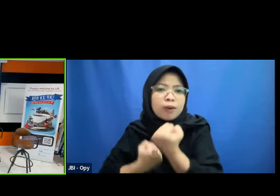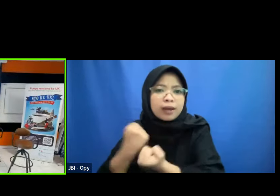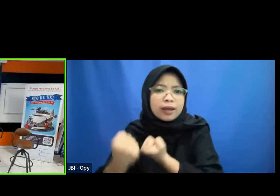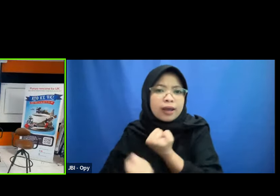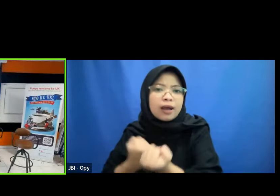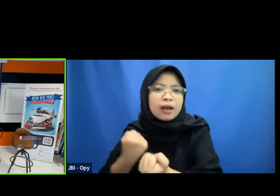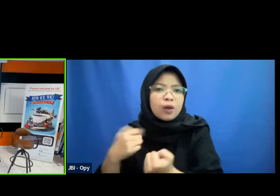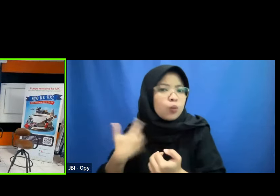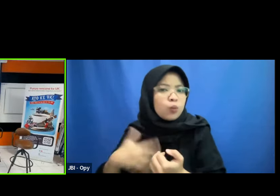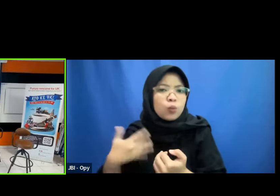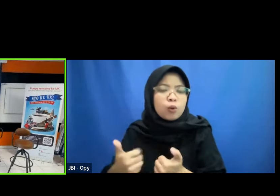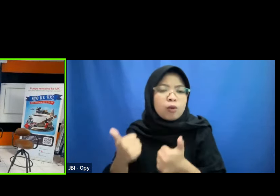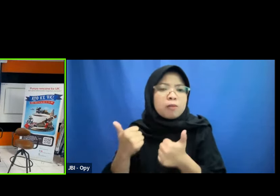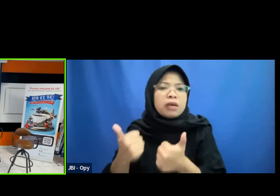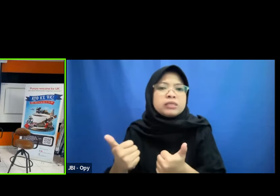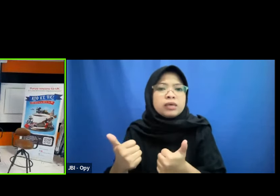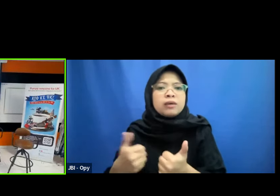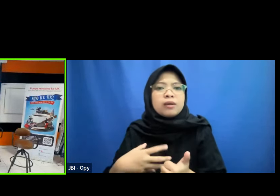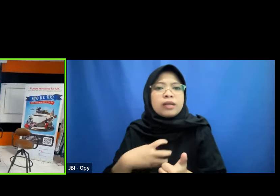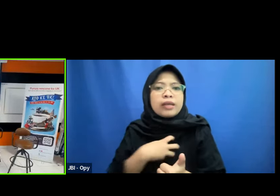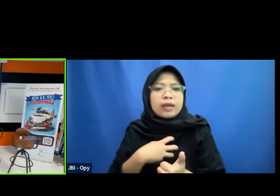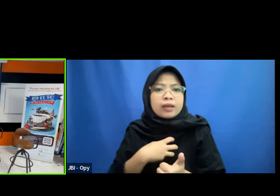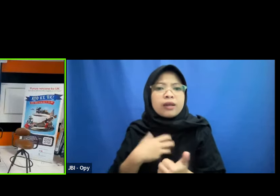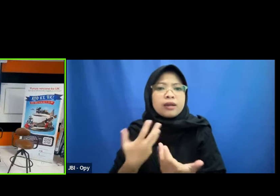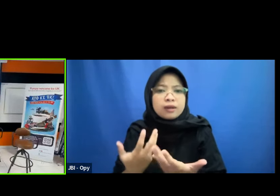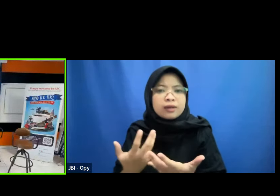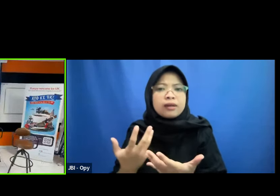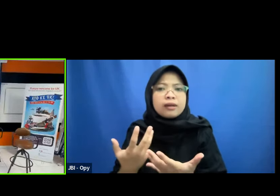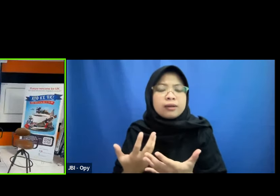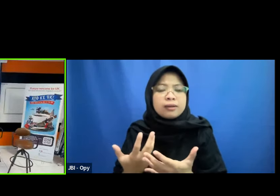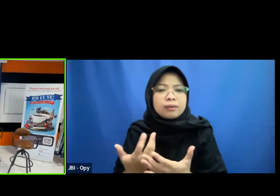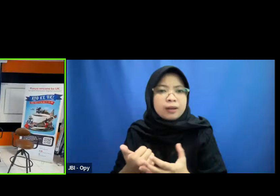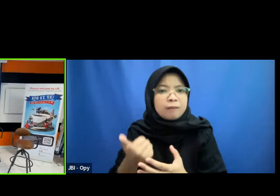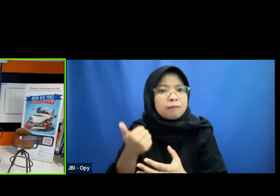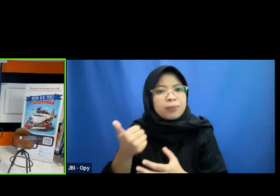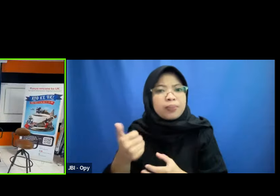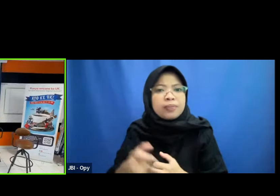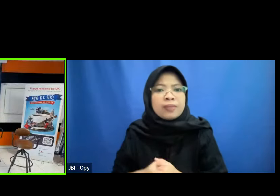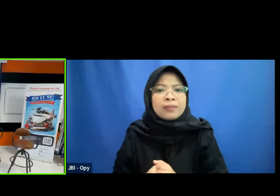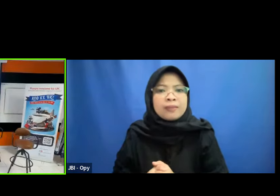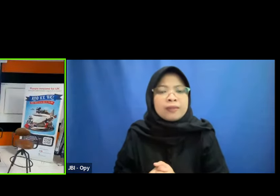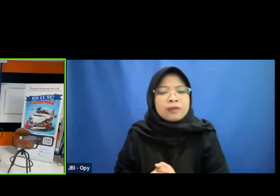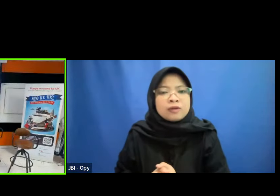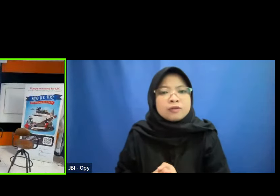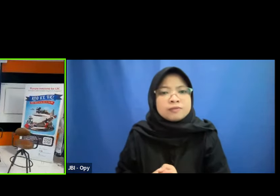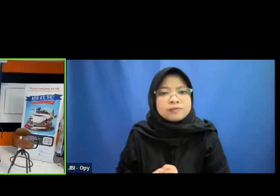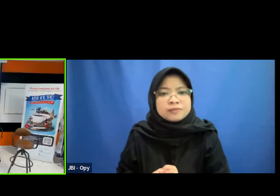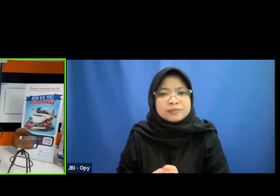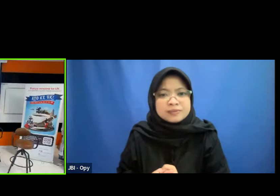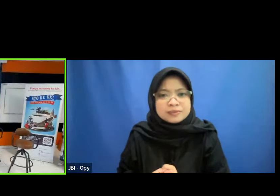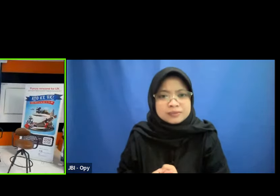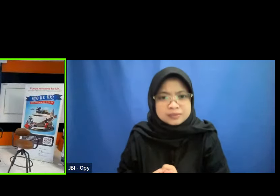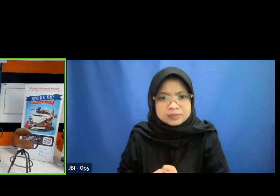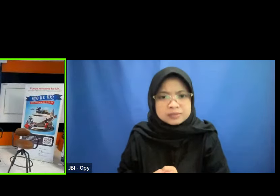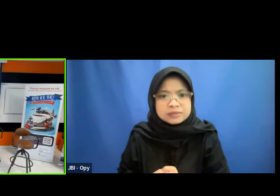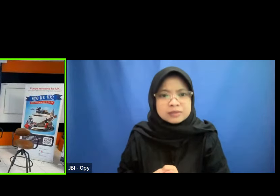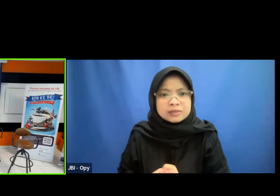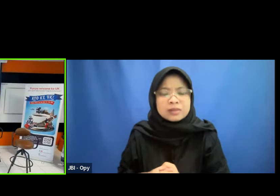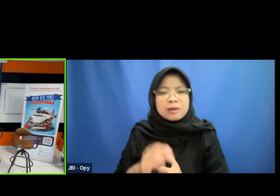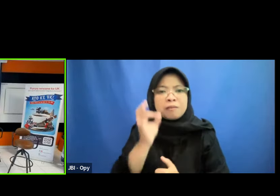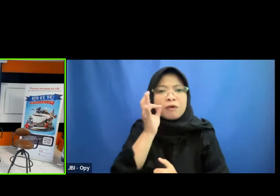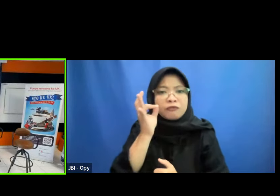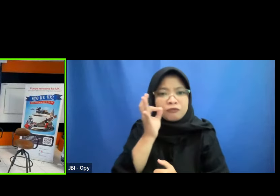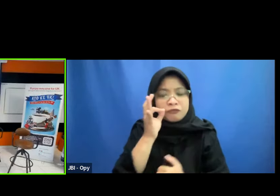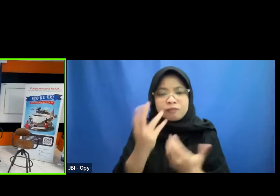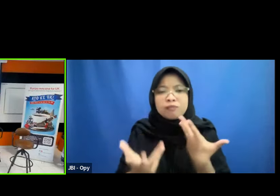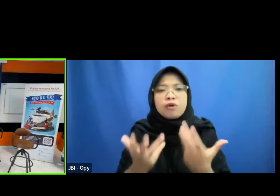biasa hebat dan Saya yakin siapapun yangembal dari tanga pasti akan di Bil TF Wal hiidayah saya mohon maaf kalau